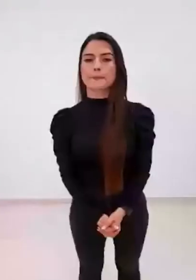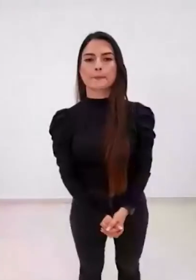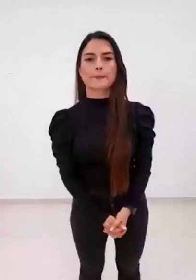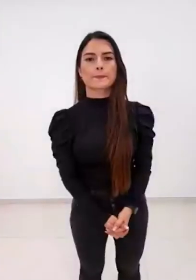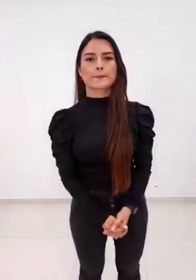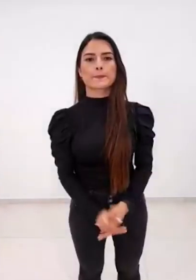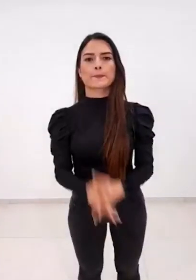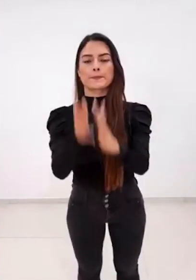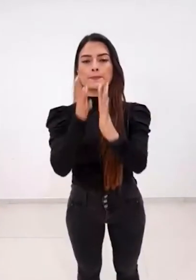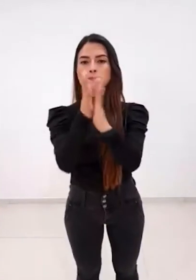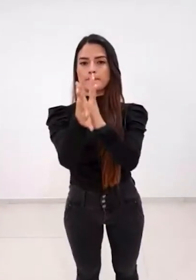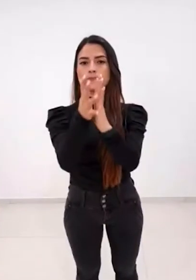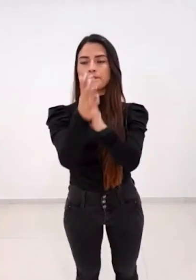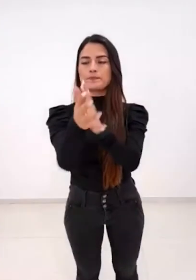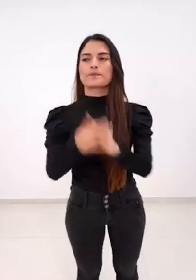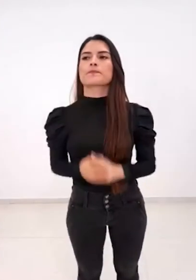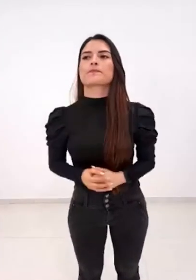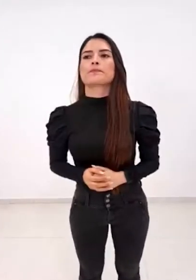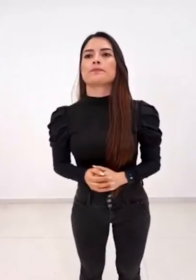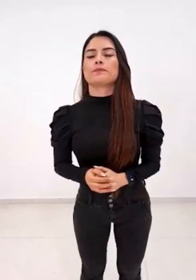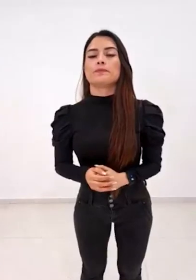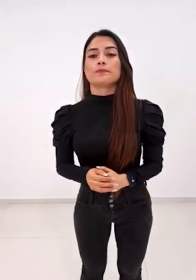en el tema